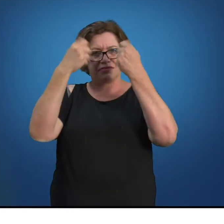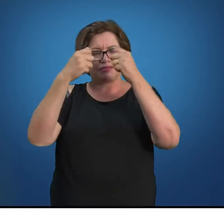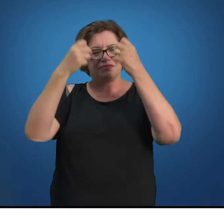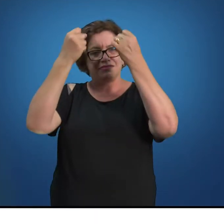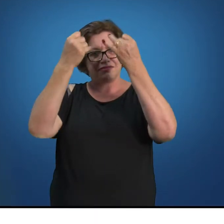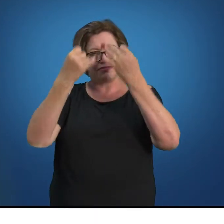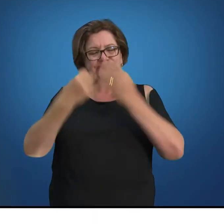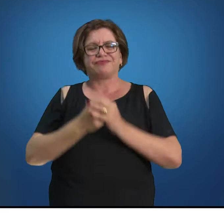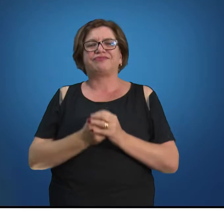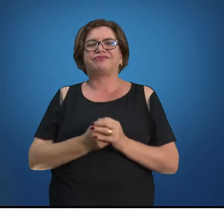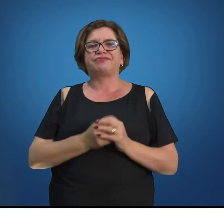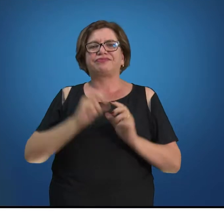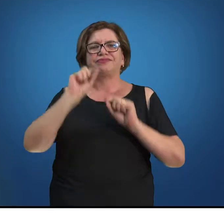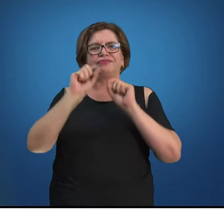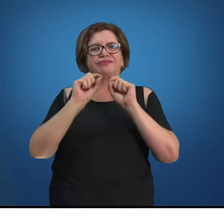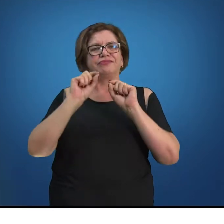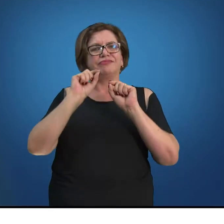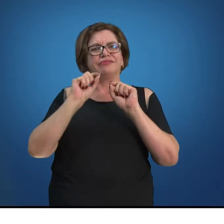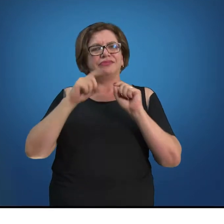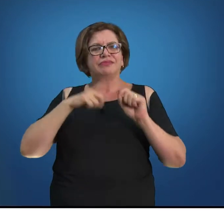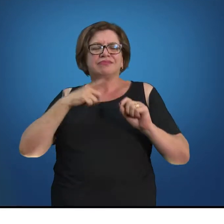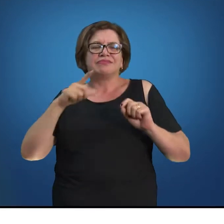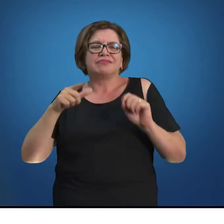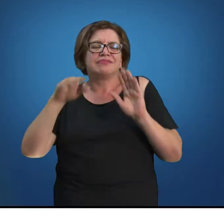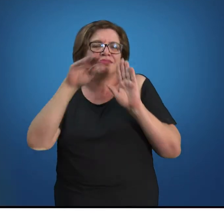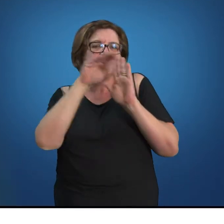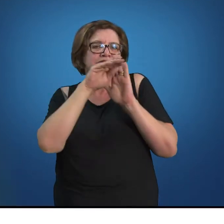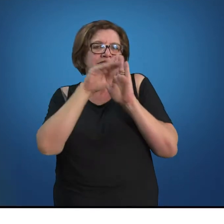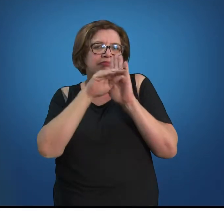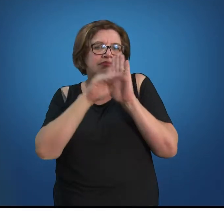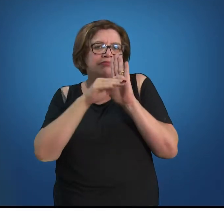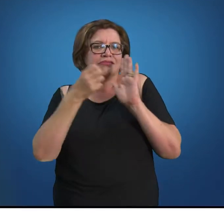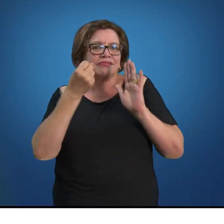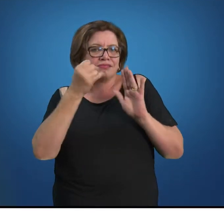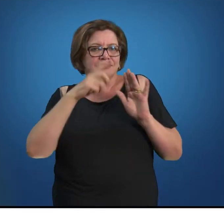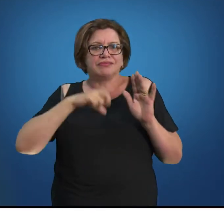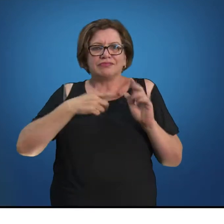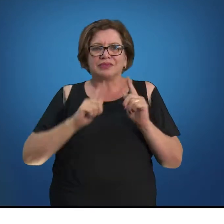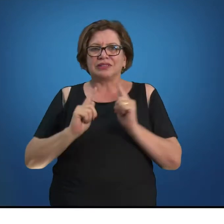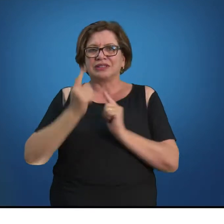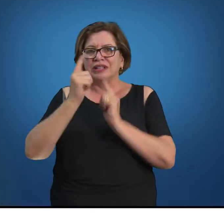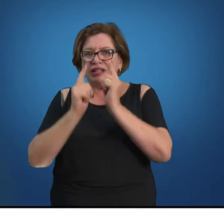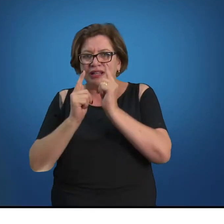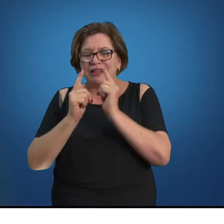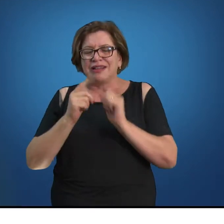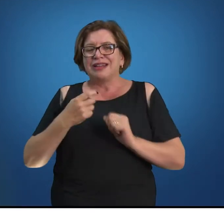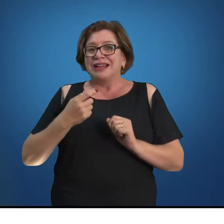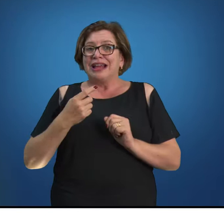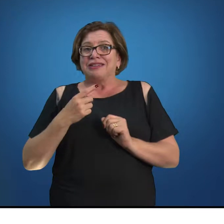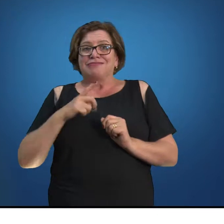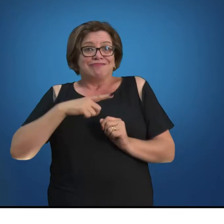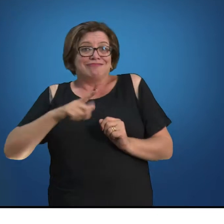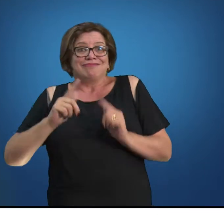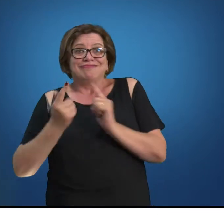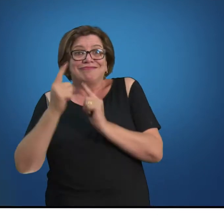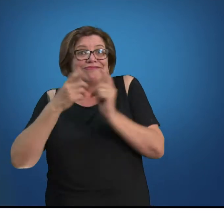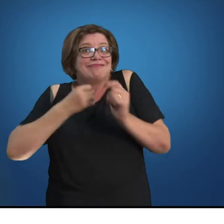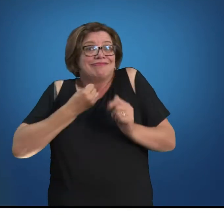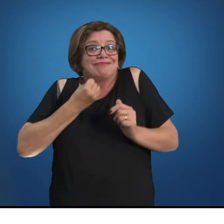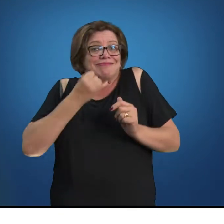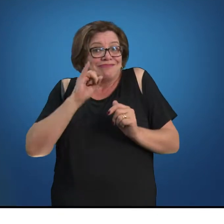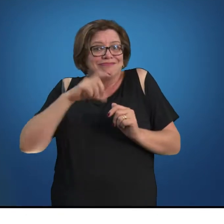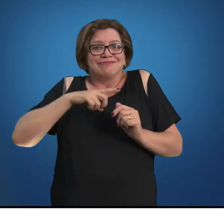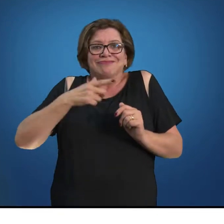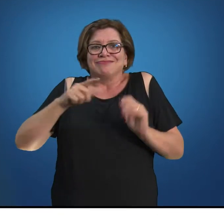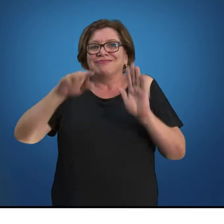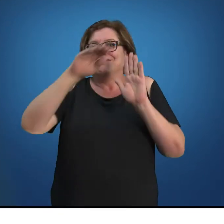tudo isso? De que não há planejamento sem gestão e não há gestão sem o planejamento. A